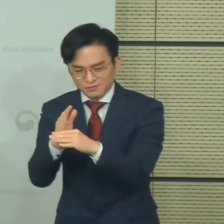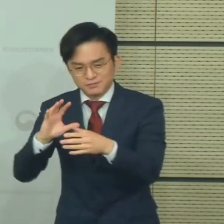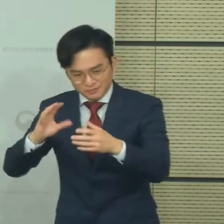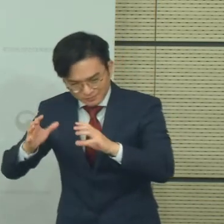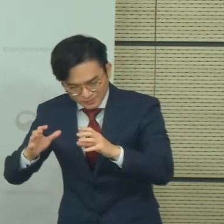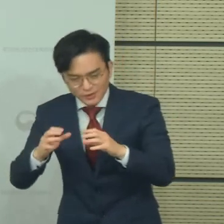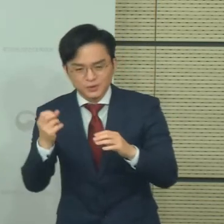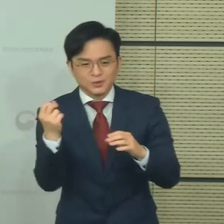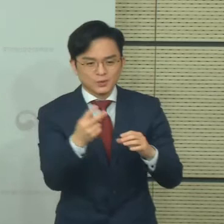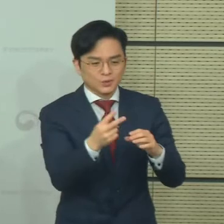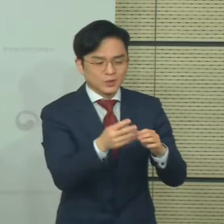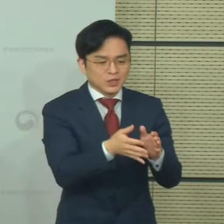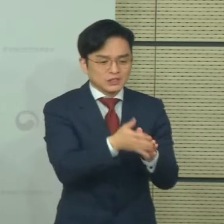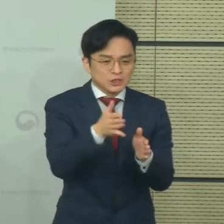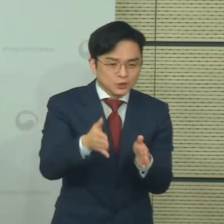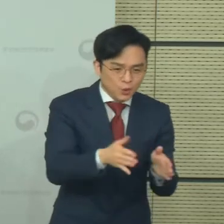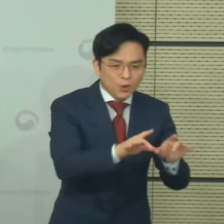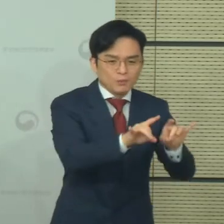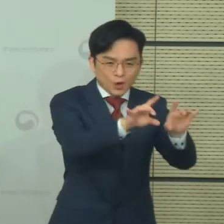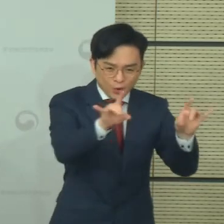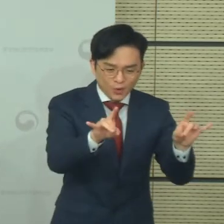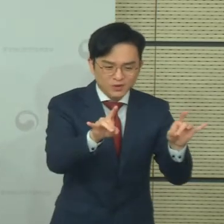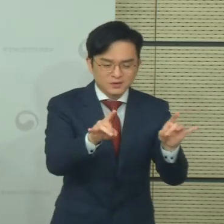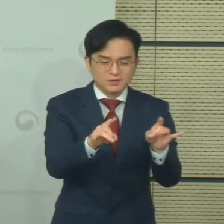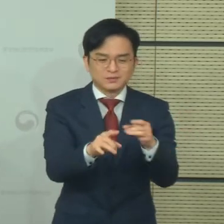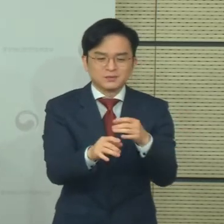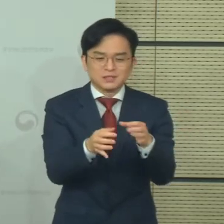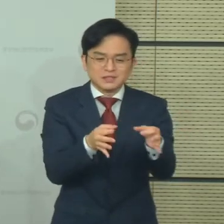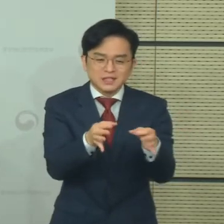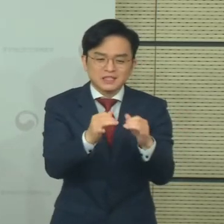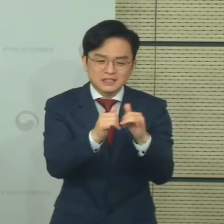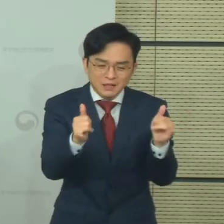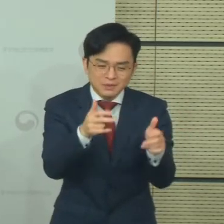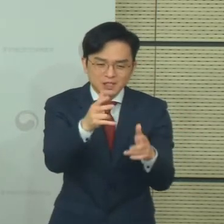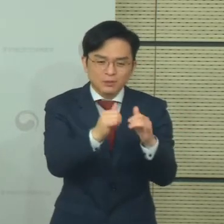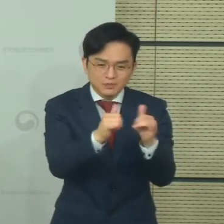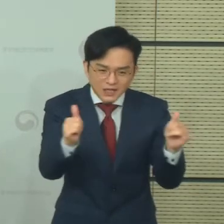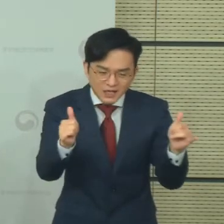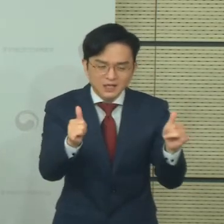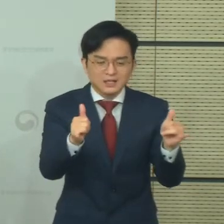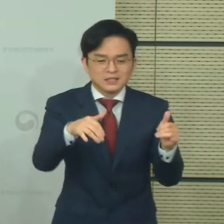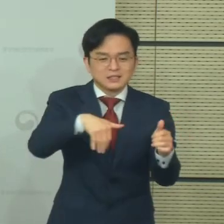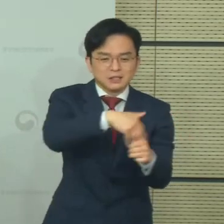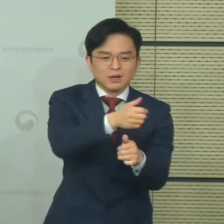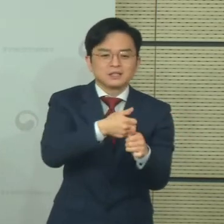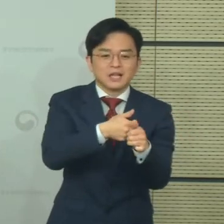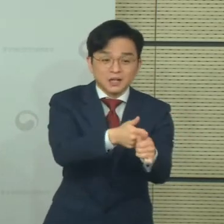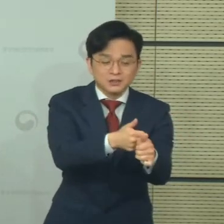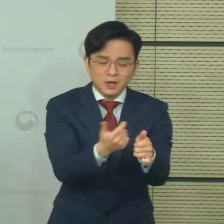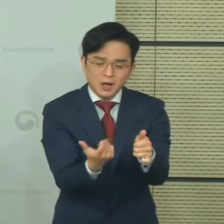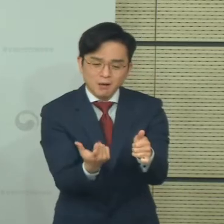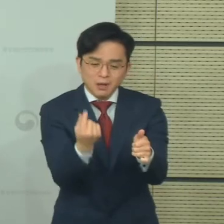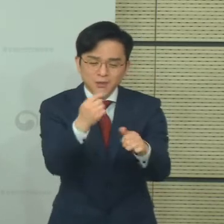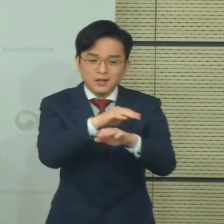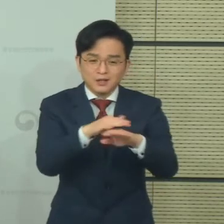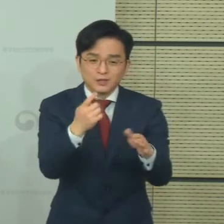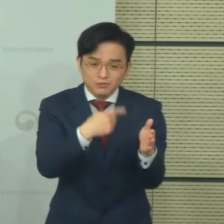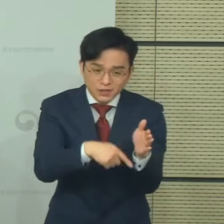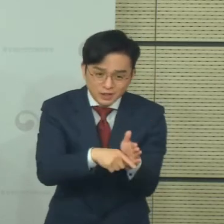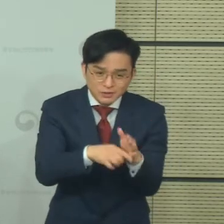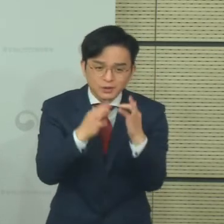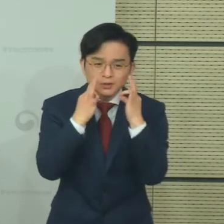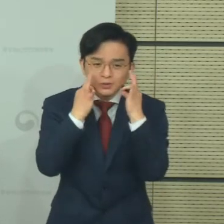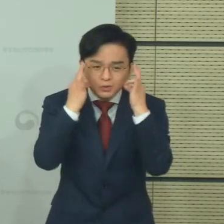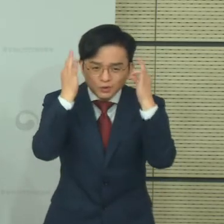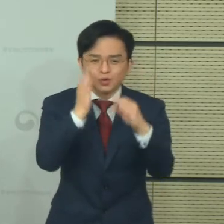소상공인들에 대한 이러한 어려움들을 저희들도 충분하게 인지를 하고 있고 또 해결을 하고자 하는 그런 노력들을 동시에